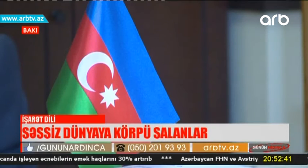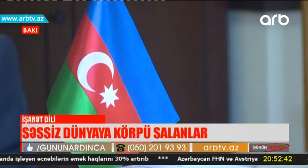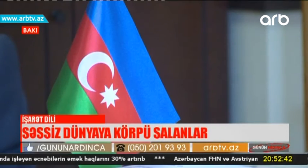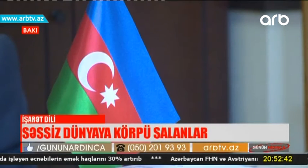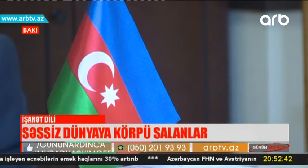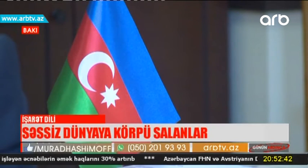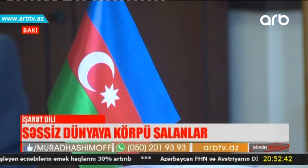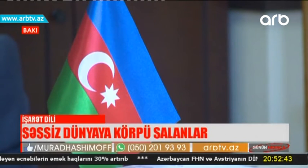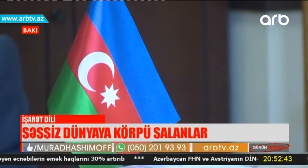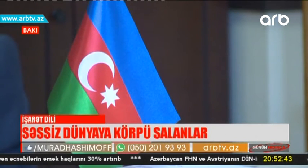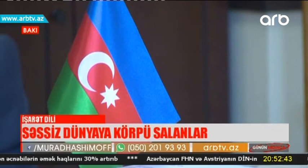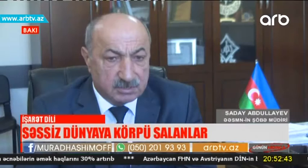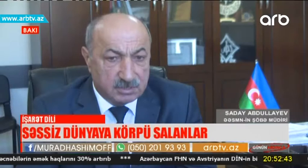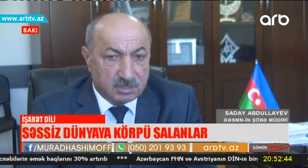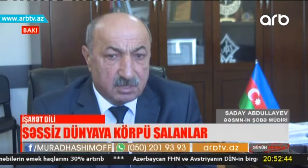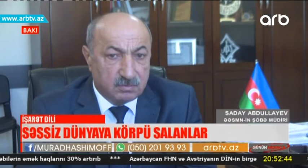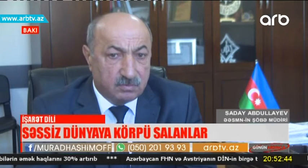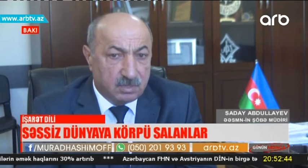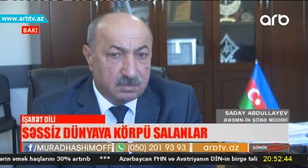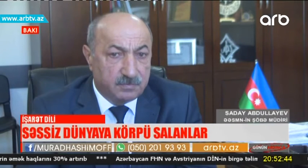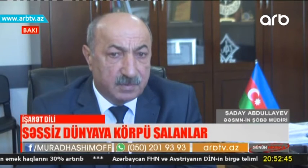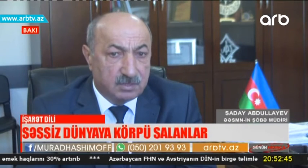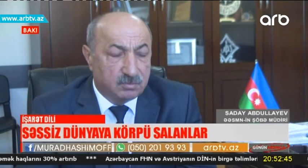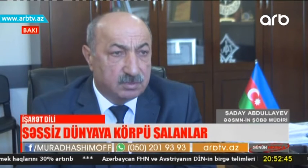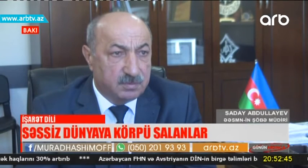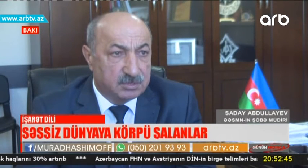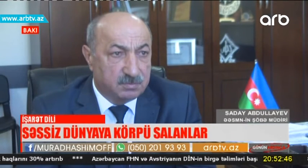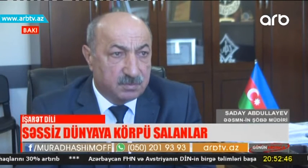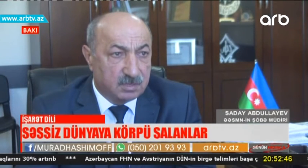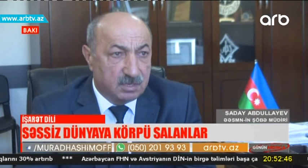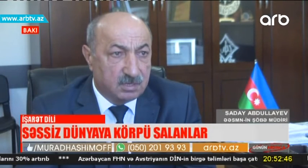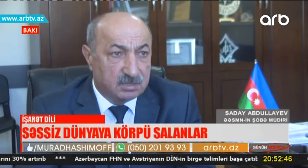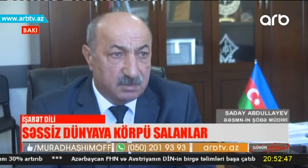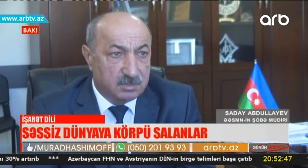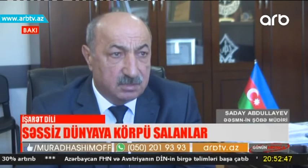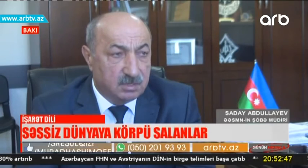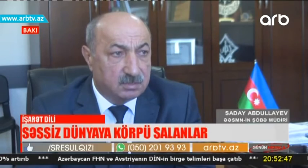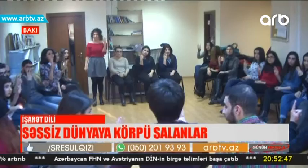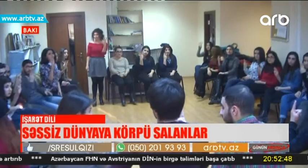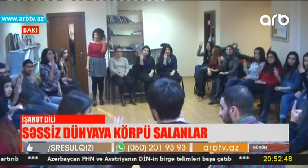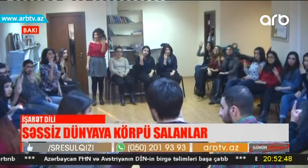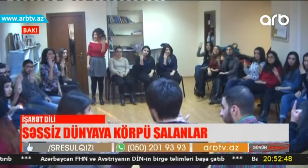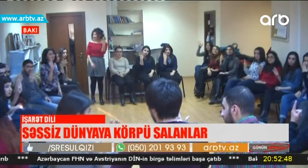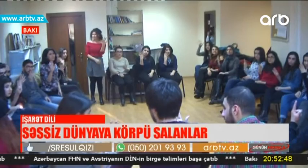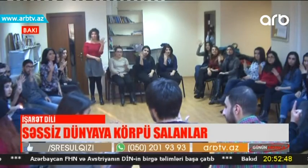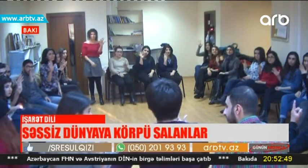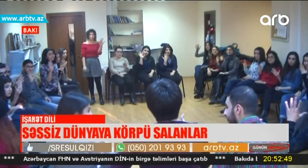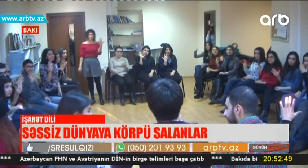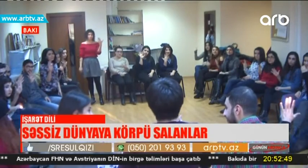nəzərə alaraq, Danimarka istəyə salı olan ətikon tipli eşitmə aparatlarla təmin edilirlər. Eşitmə və nitq məhdudiyyətli şəxslərə